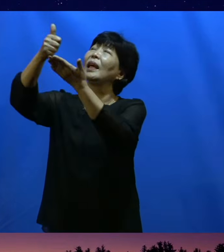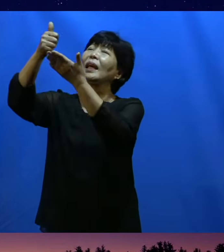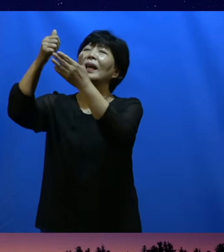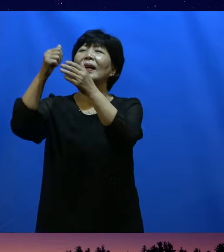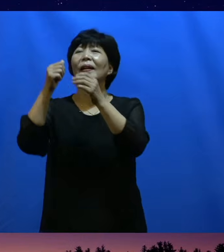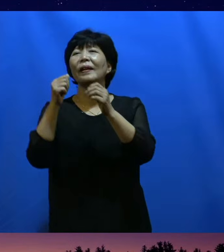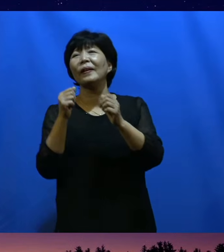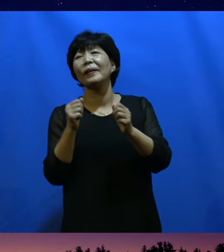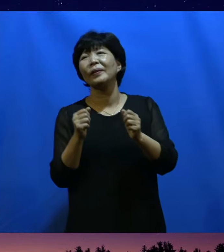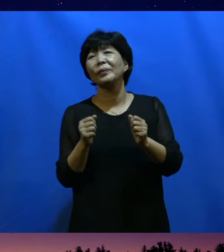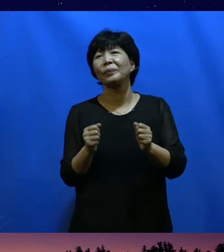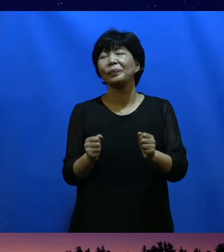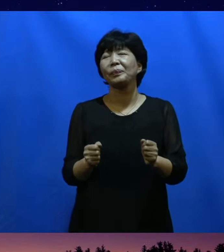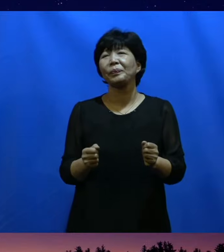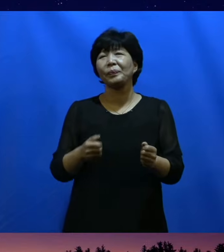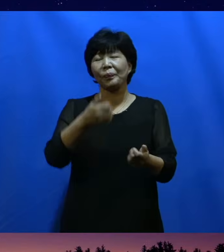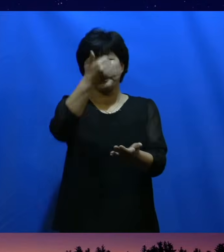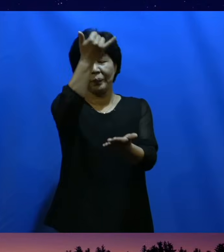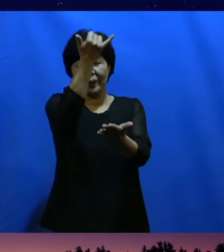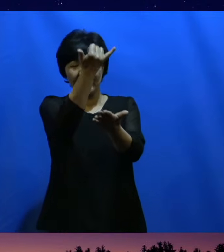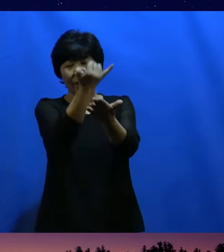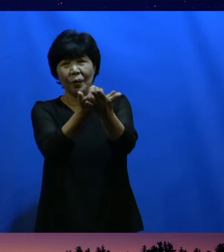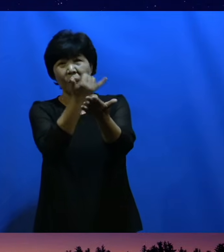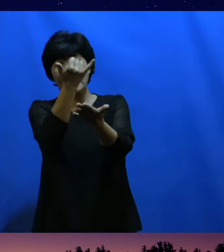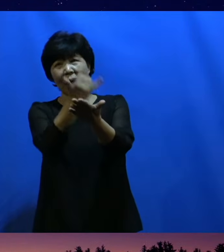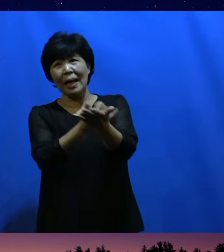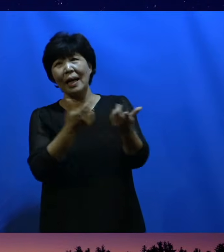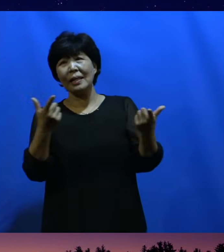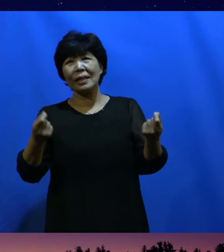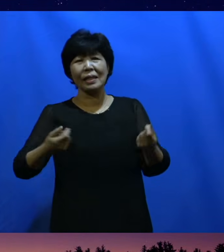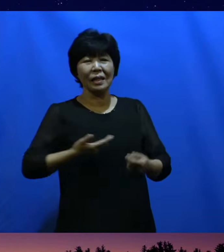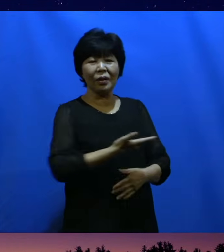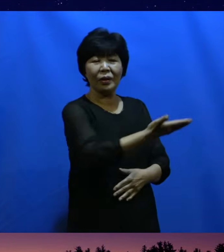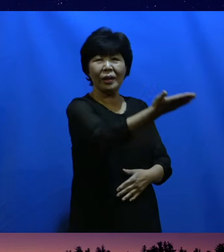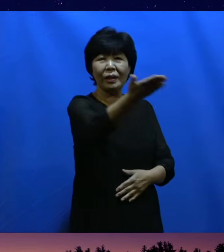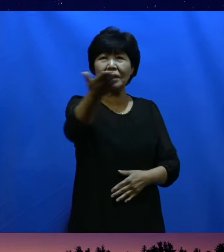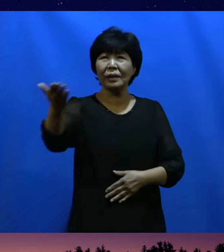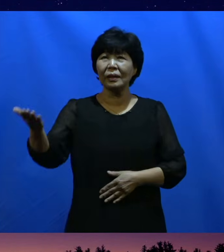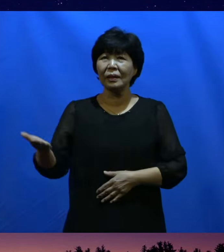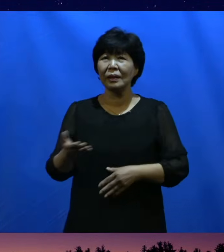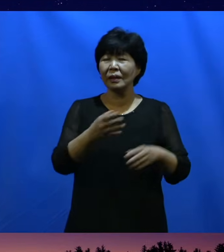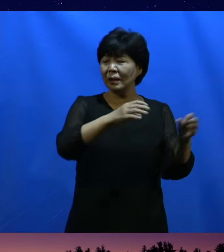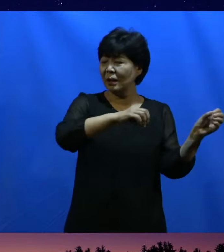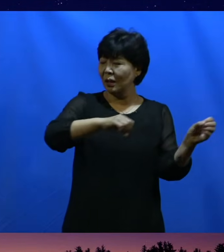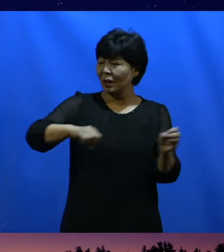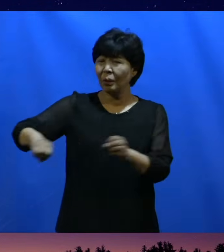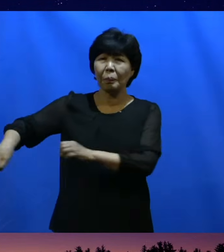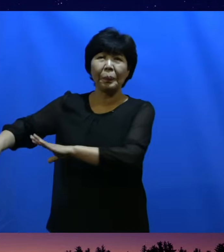있네. 고와 같이 너희를